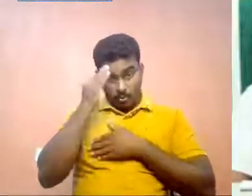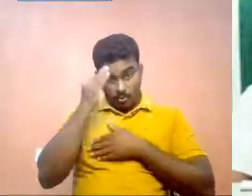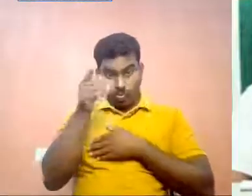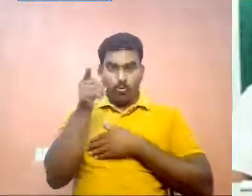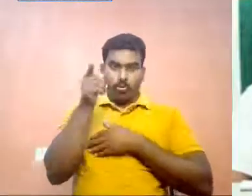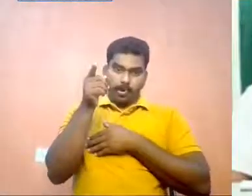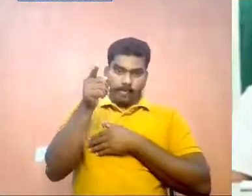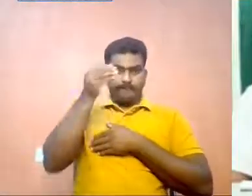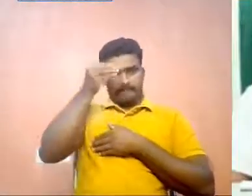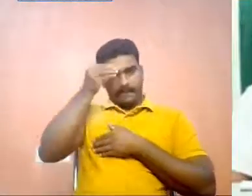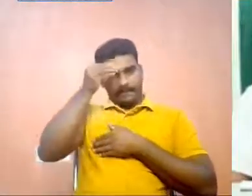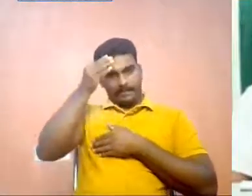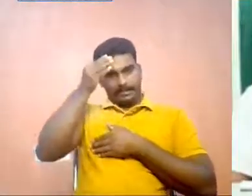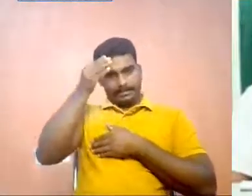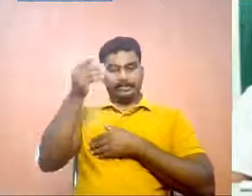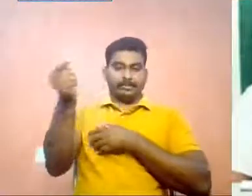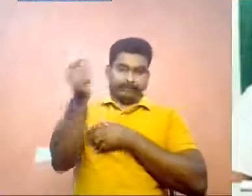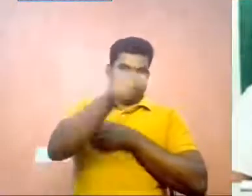അവബോധ പ്രചരണ പരിപാടി